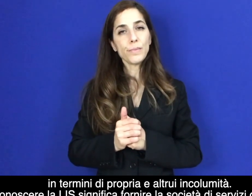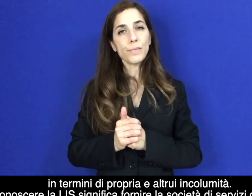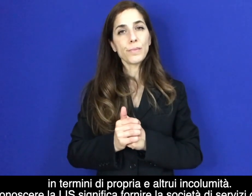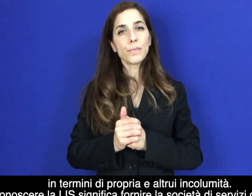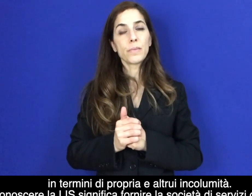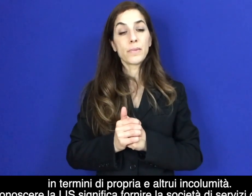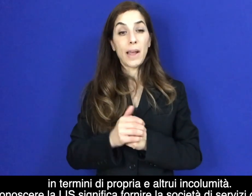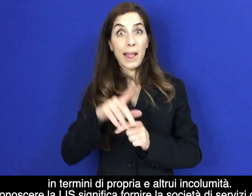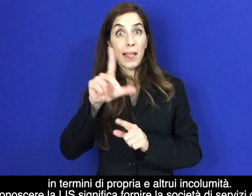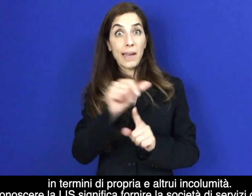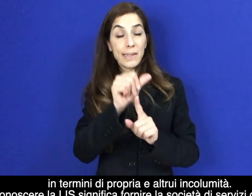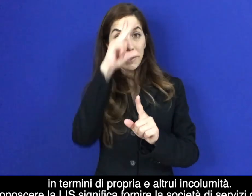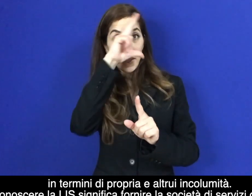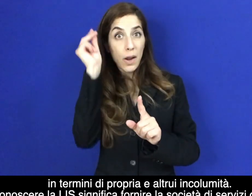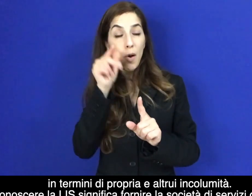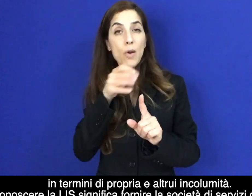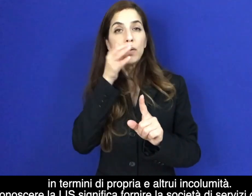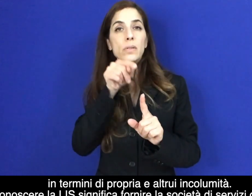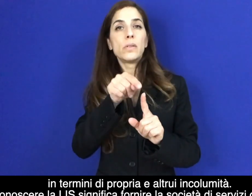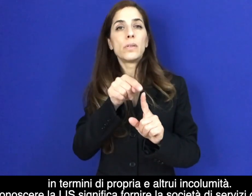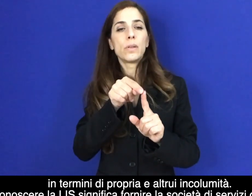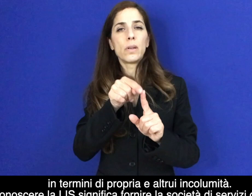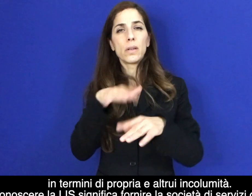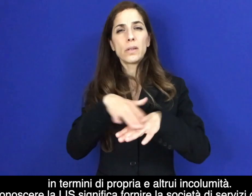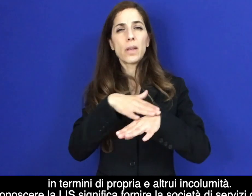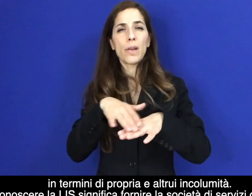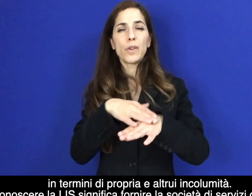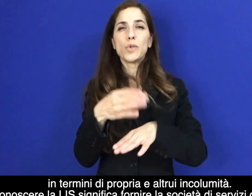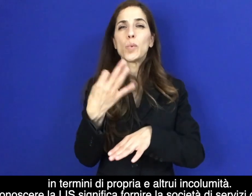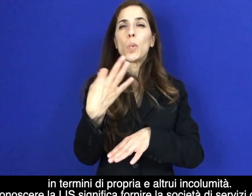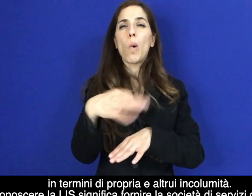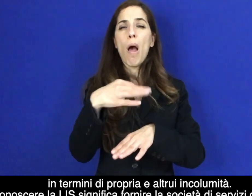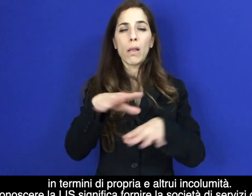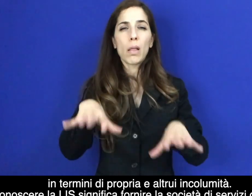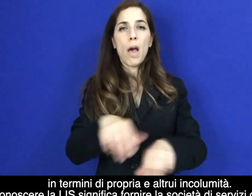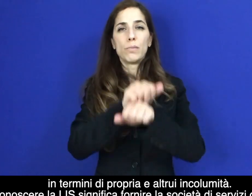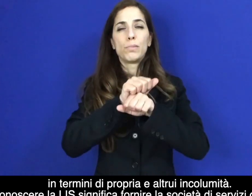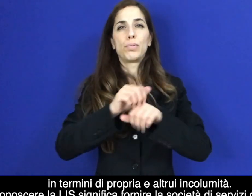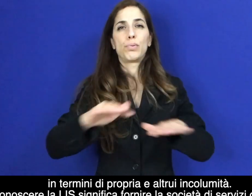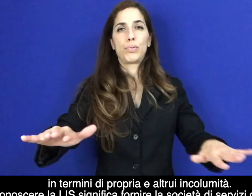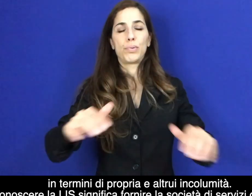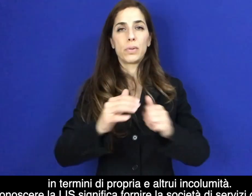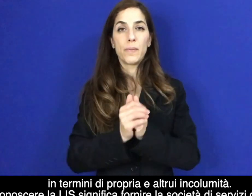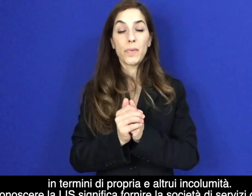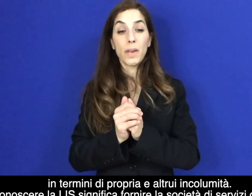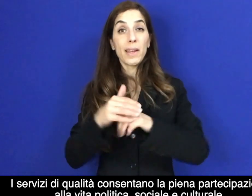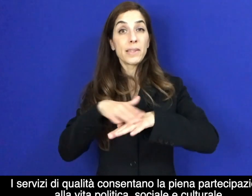e riconoscere la lis significa fornire la società di servizi di qualità i servizi di